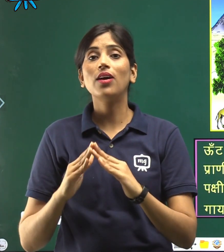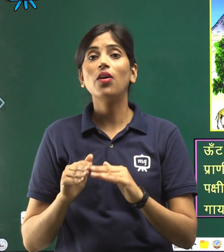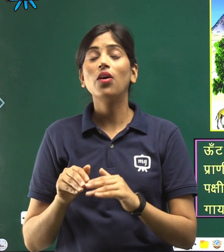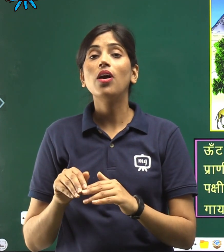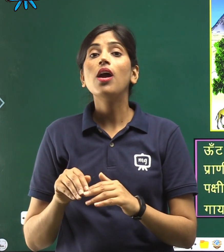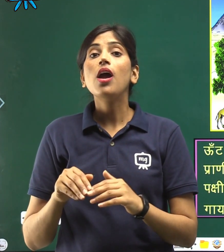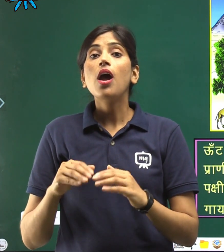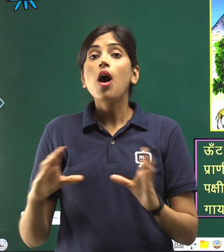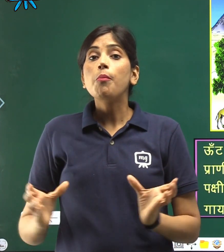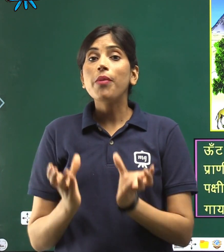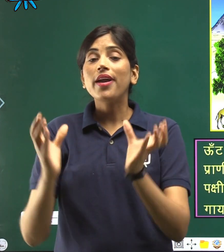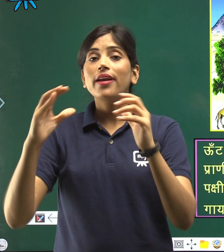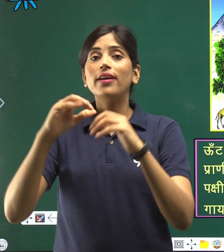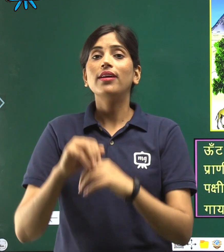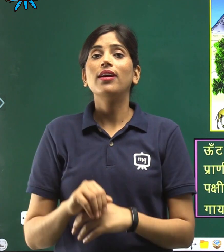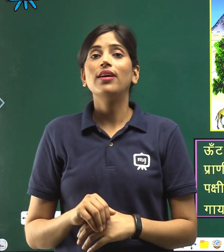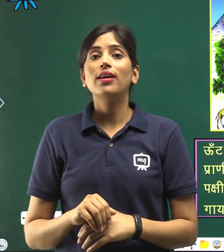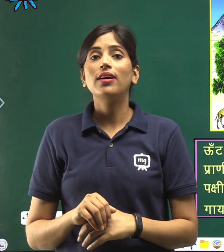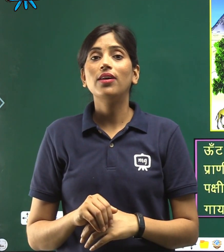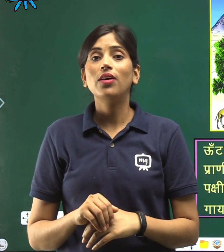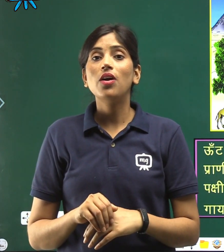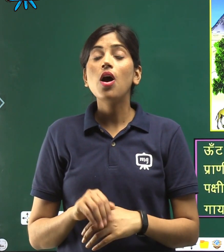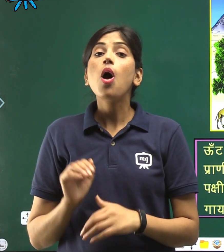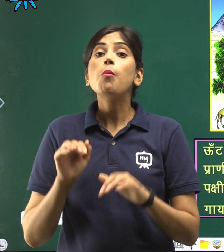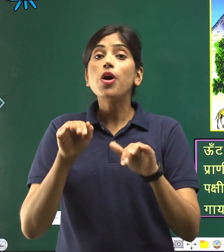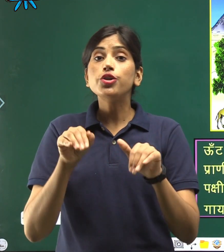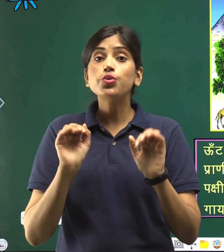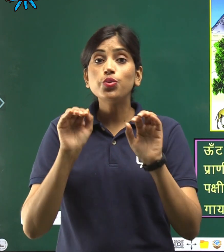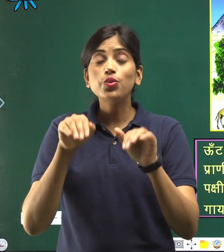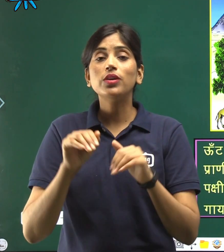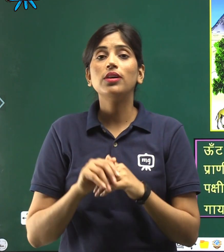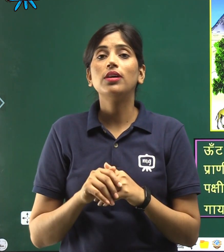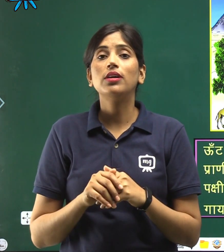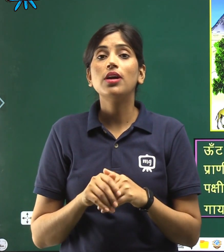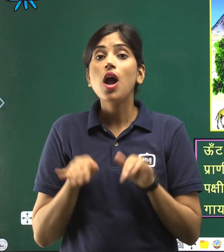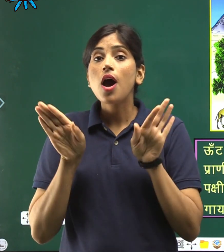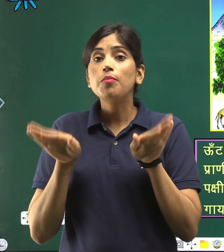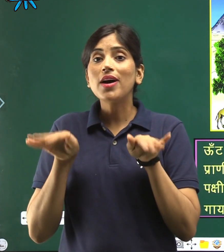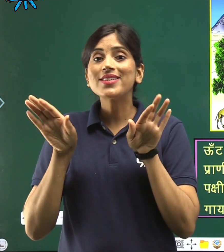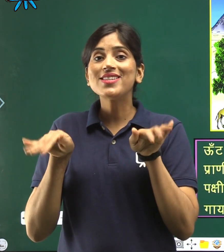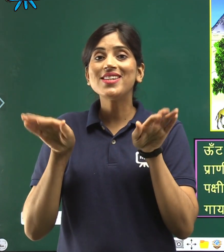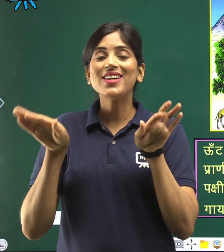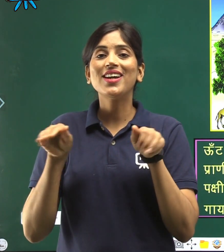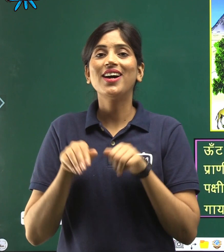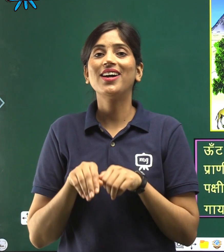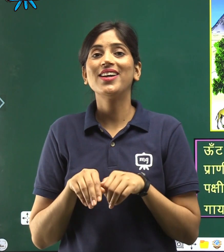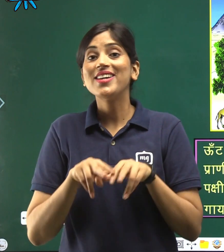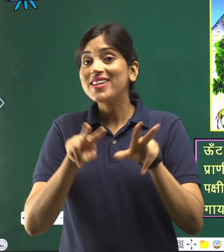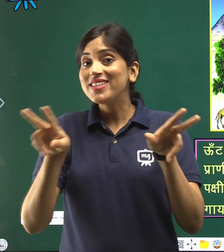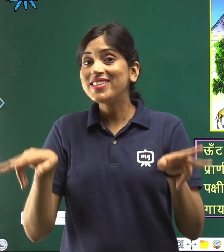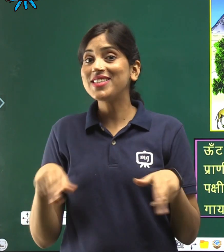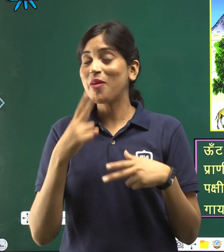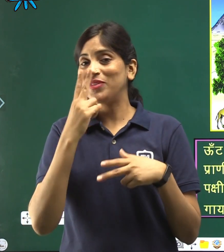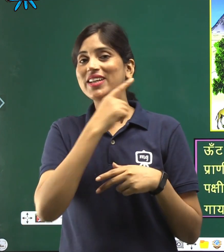पेड़, पशु पक्षी सब दिख